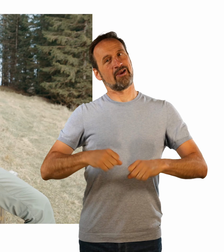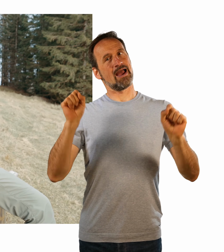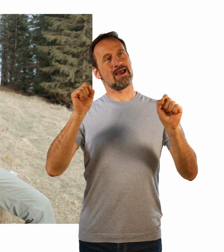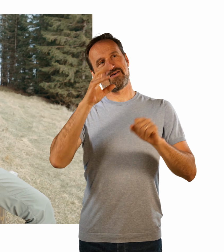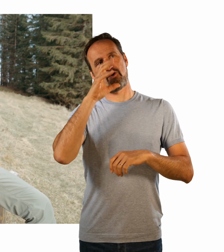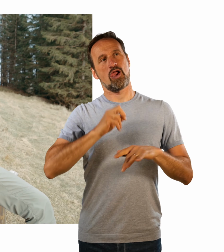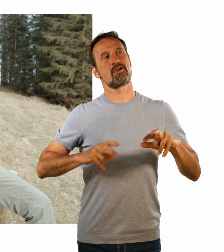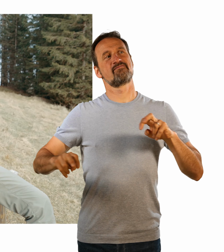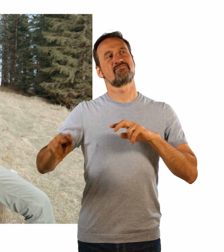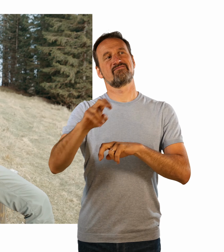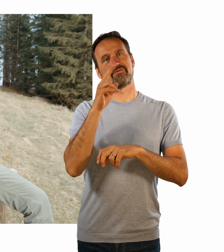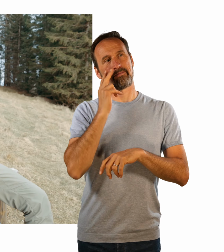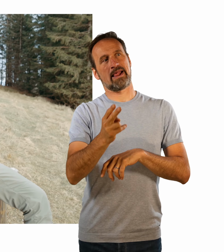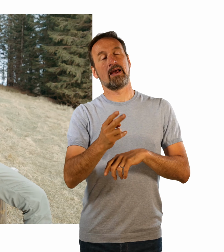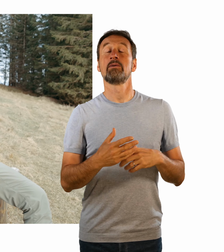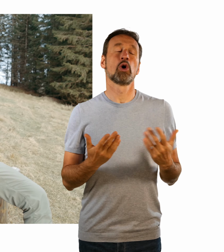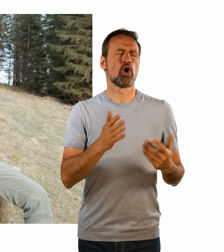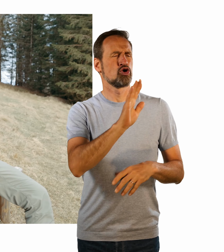wird dir alles weitere erklären.